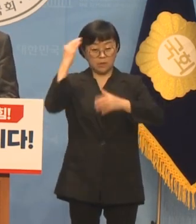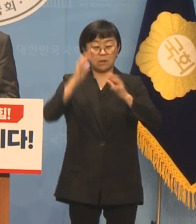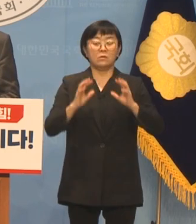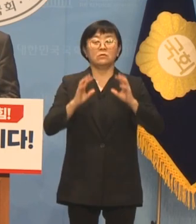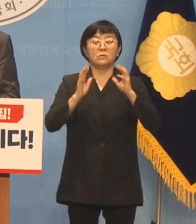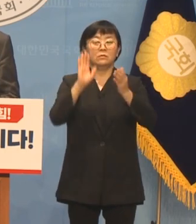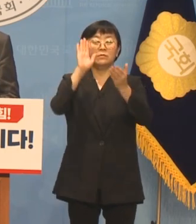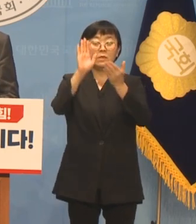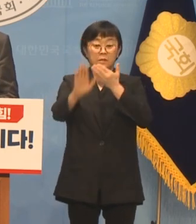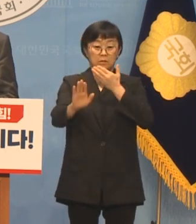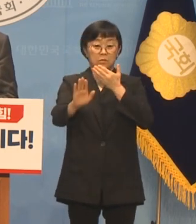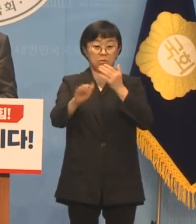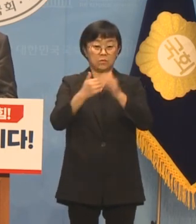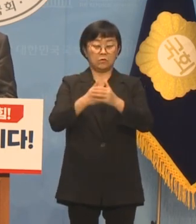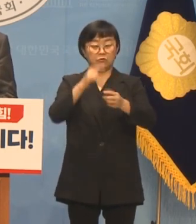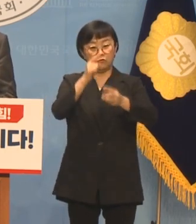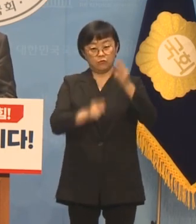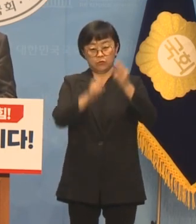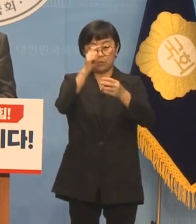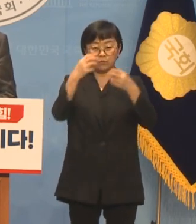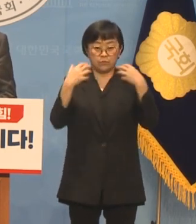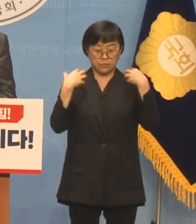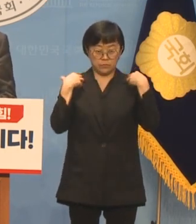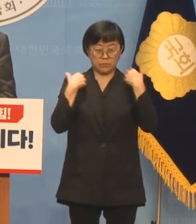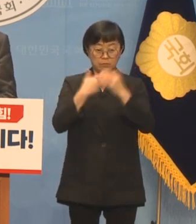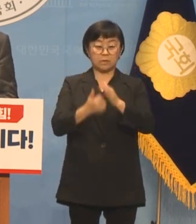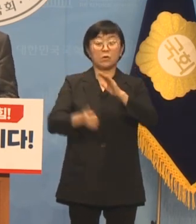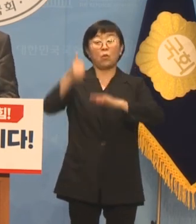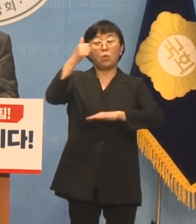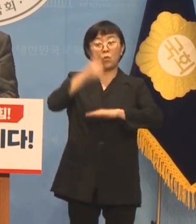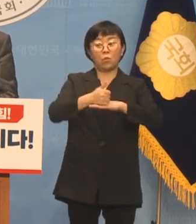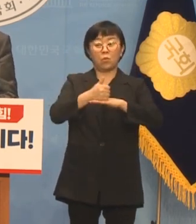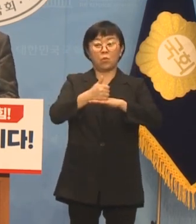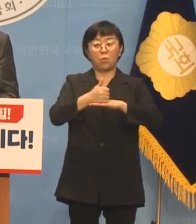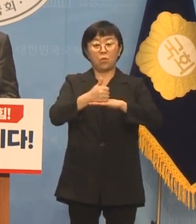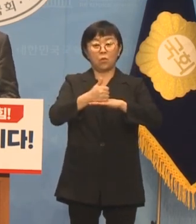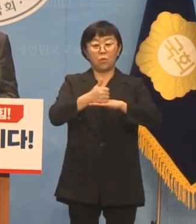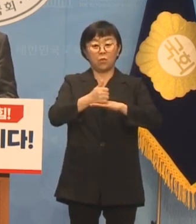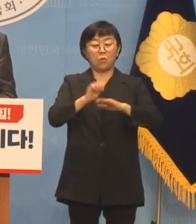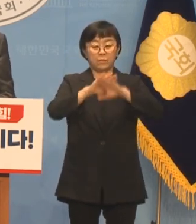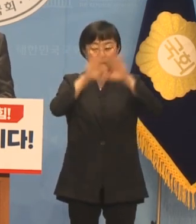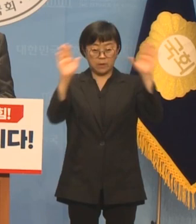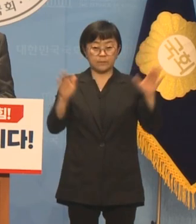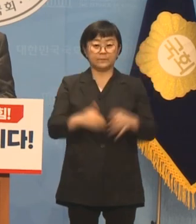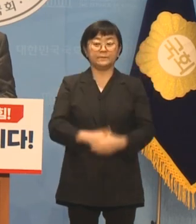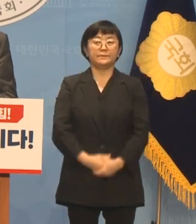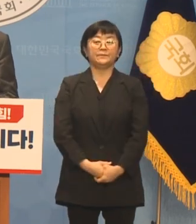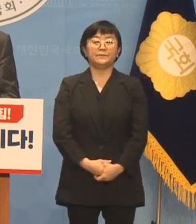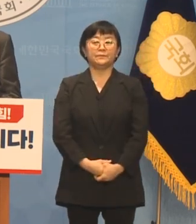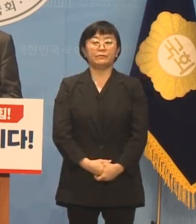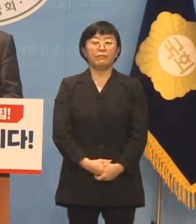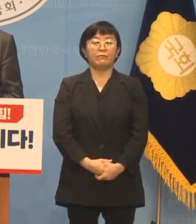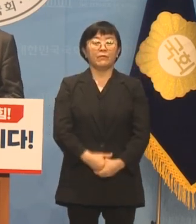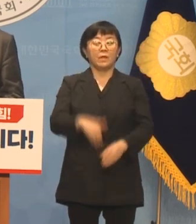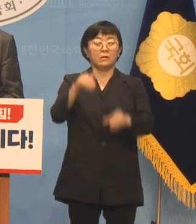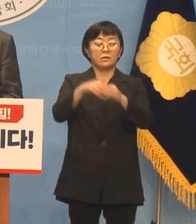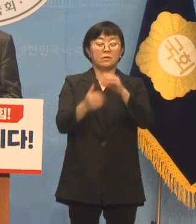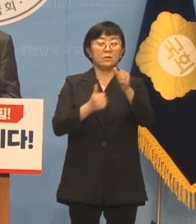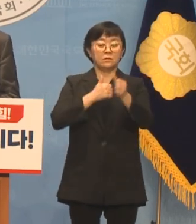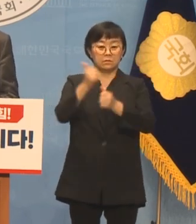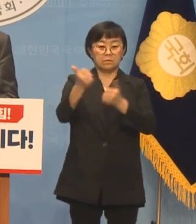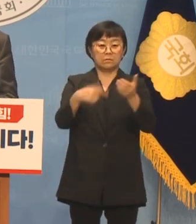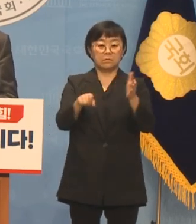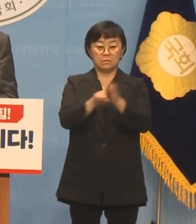대한민국의 미래도 윤석열 정부의 성공도 밝아질 것입니다. 총선 승리를